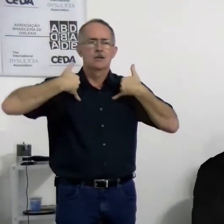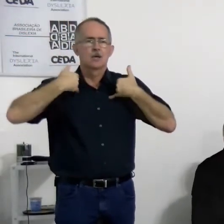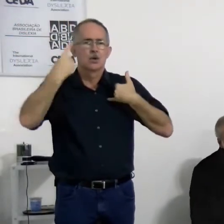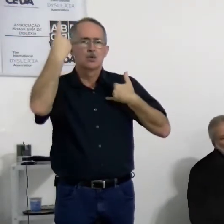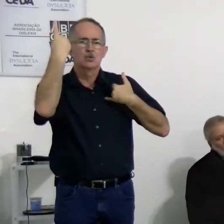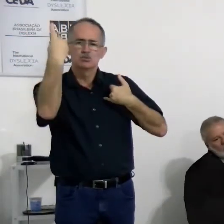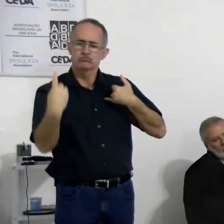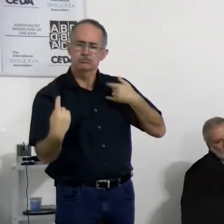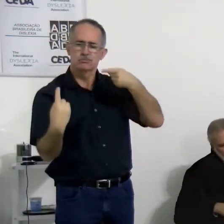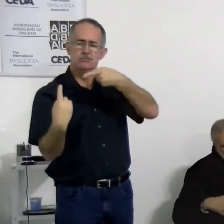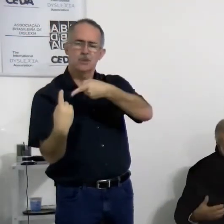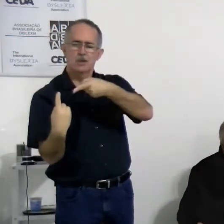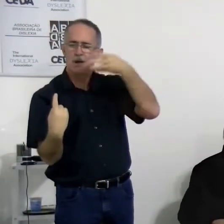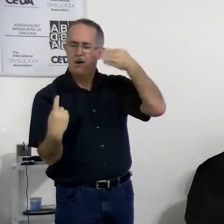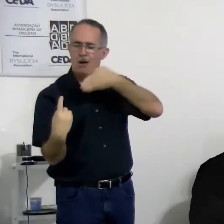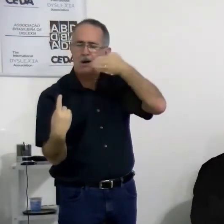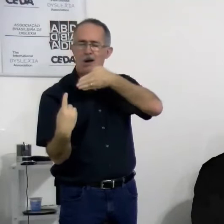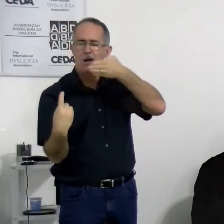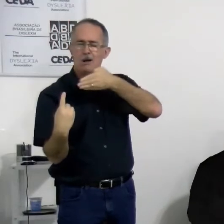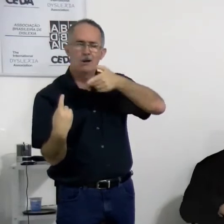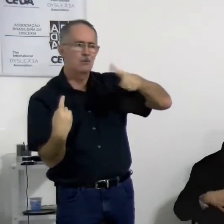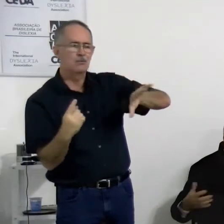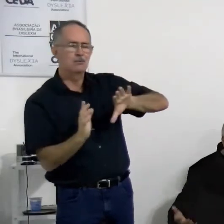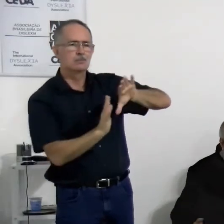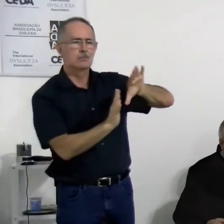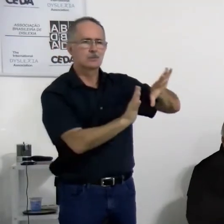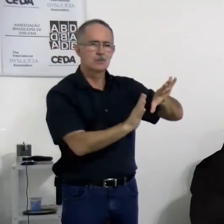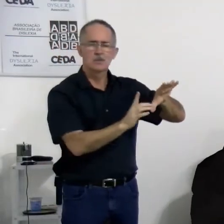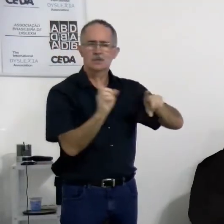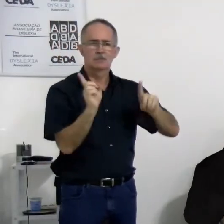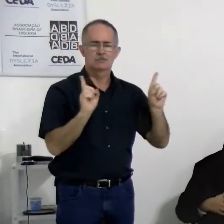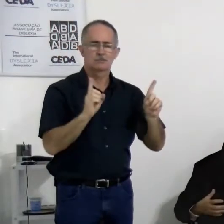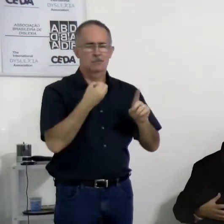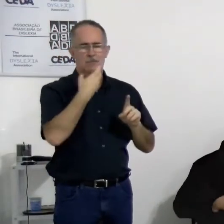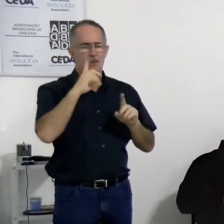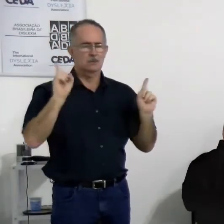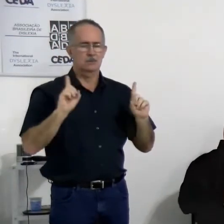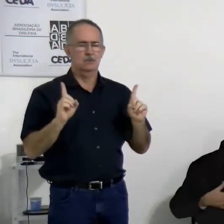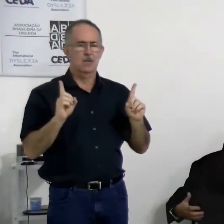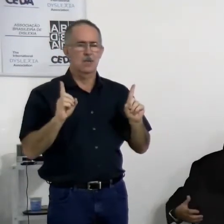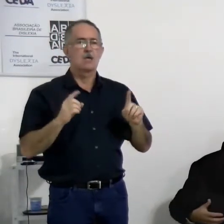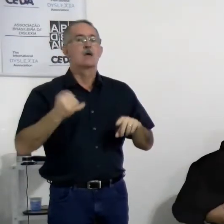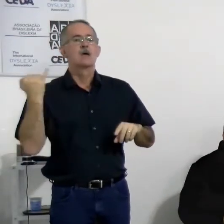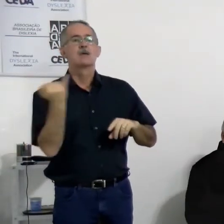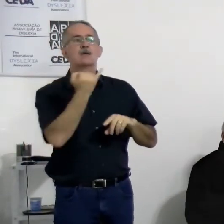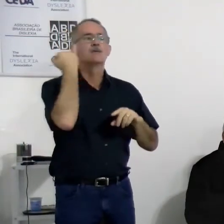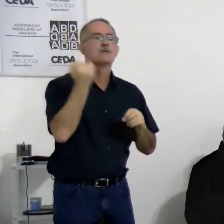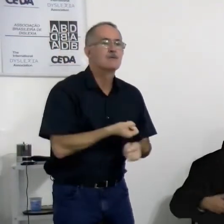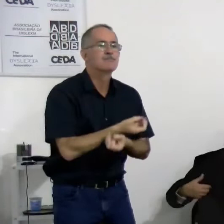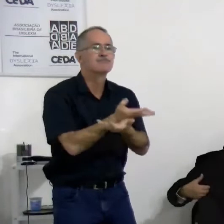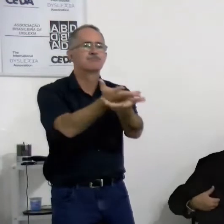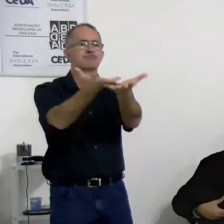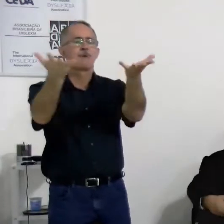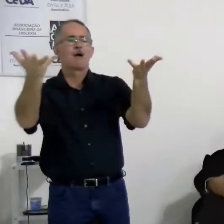pesquisador individual, deixando os outros na ribalta, no escuro, né? Então, é muito importante quando todos brilham em